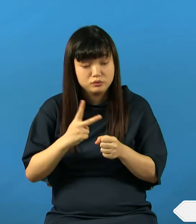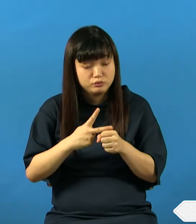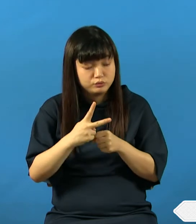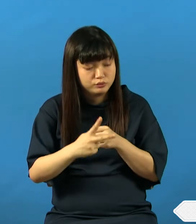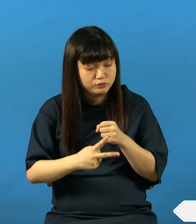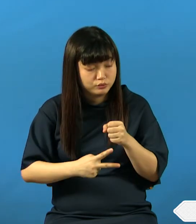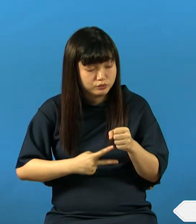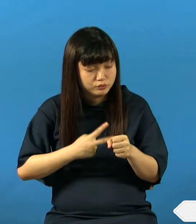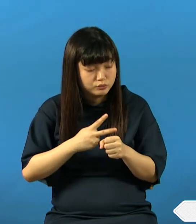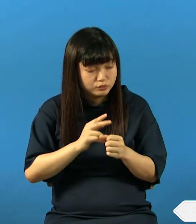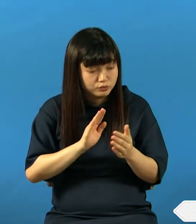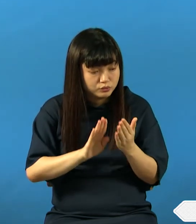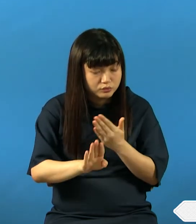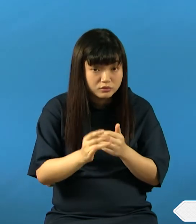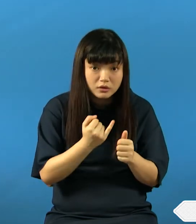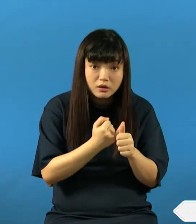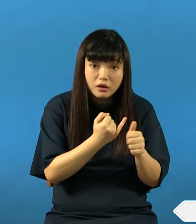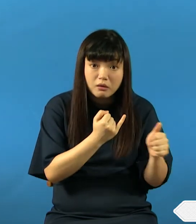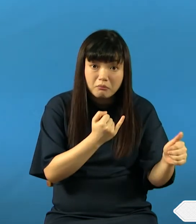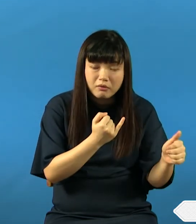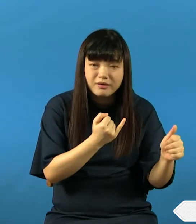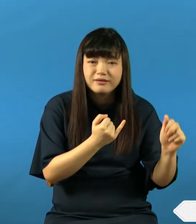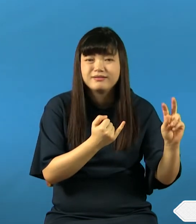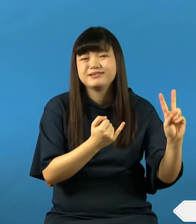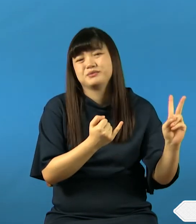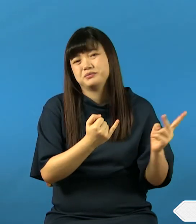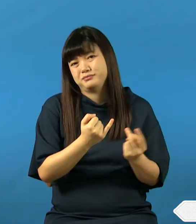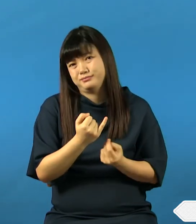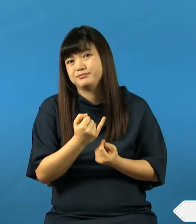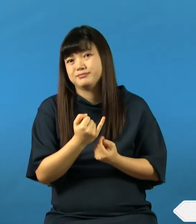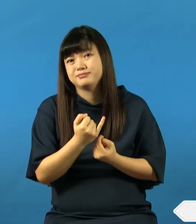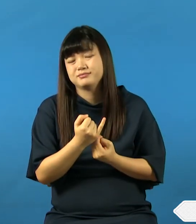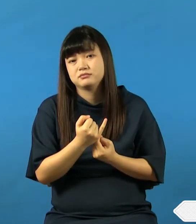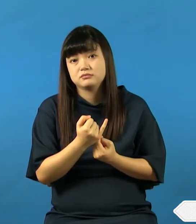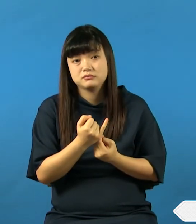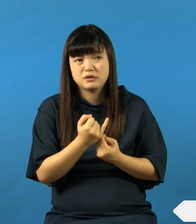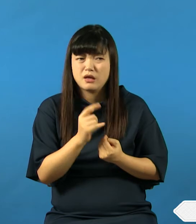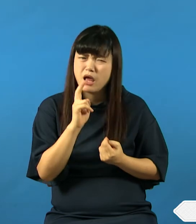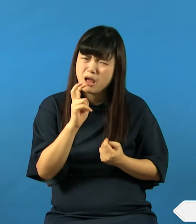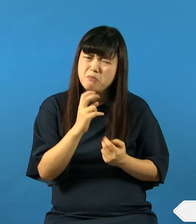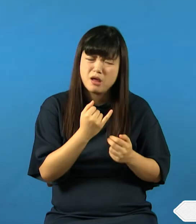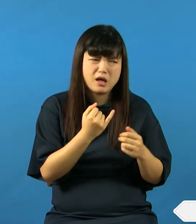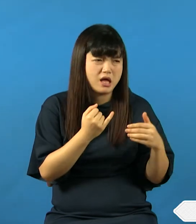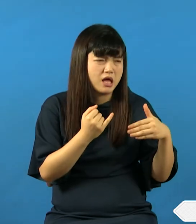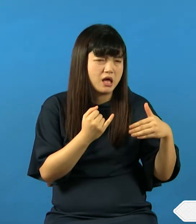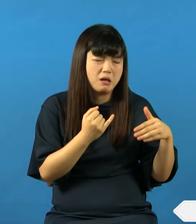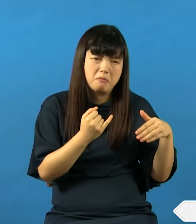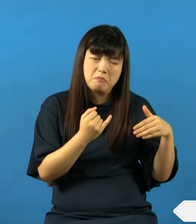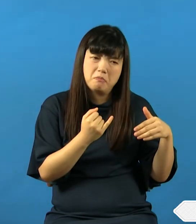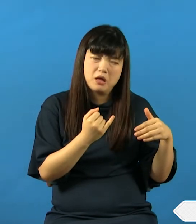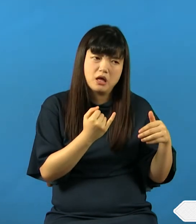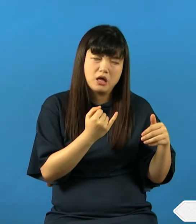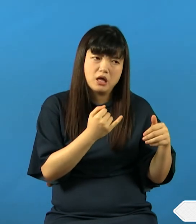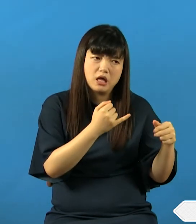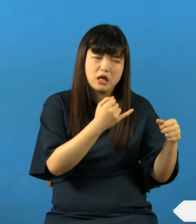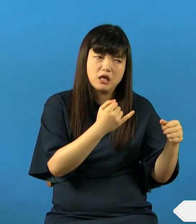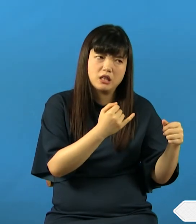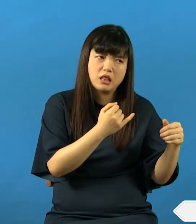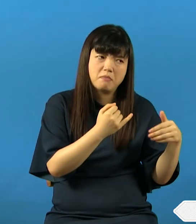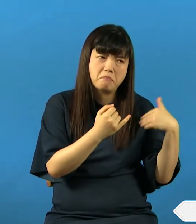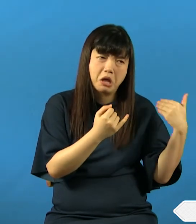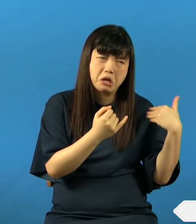그렇게 2년이 지났는데 어느 날 남편이 슬그머니 돌아왔습니다. 그 여자하고 관계가